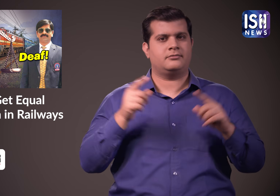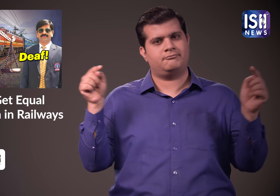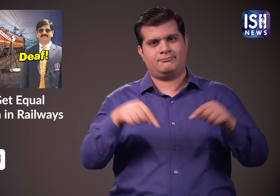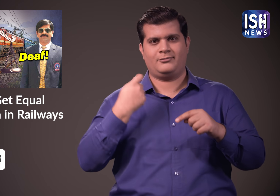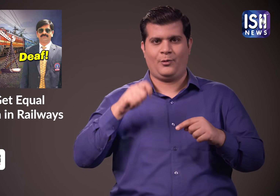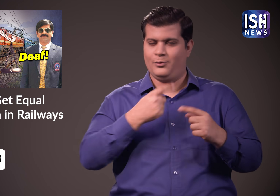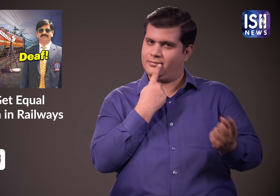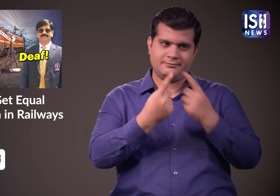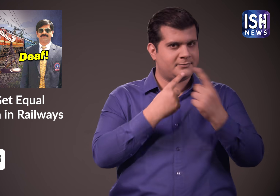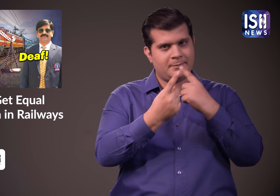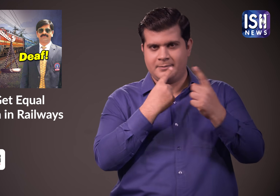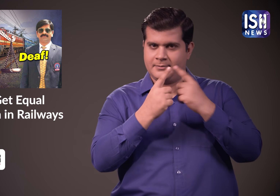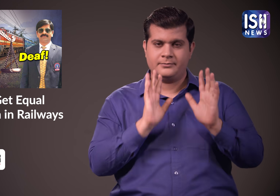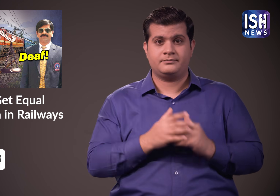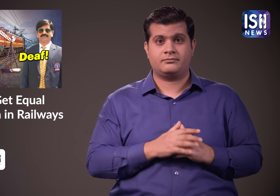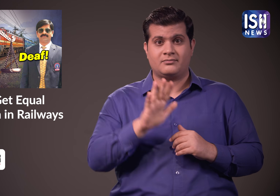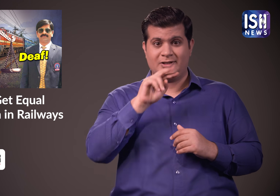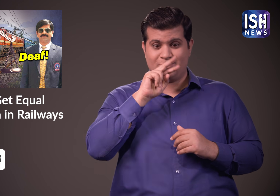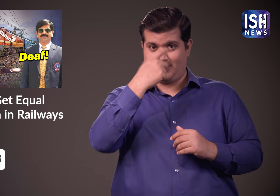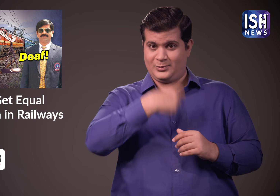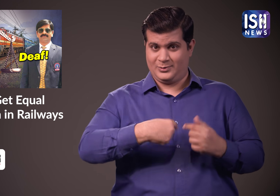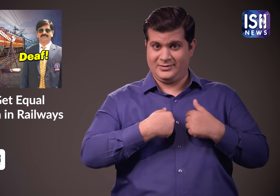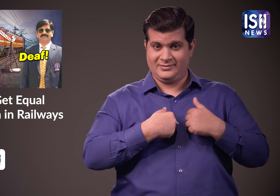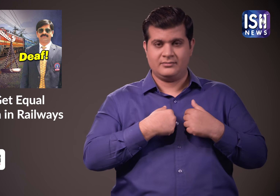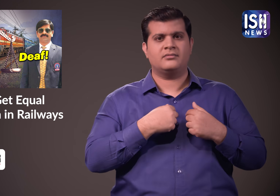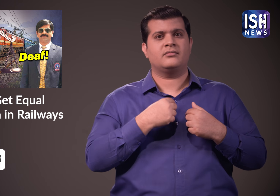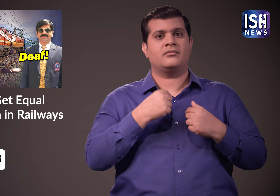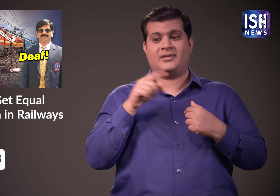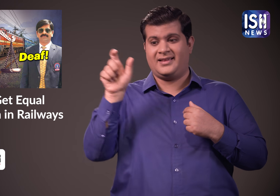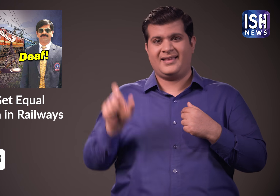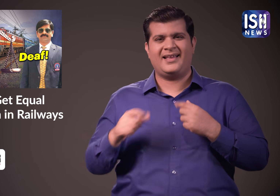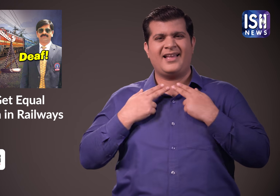कोट में सुनवाई के दौरान वकील वर्मा की बातों को समझ नहीं पा रहे थे